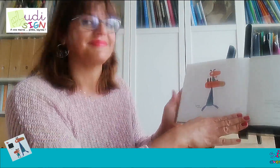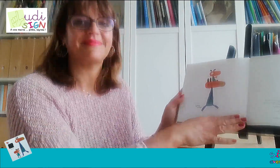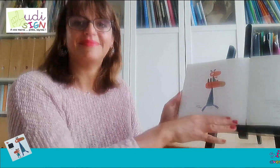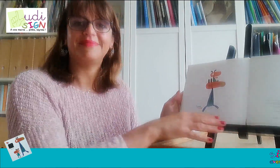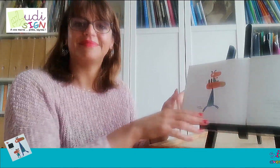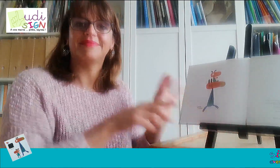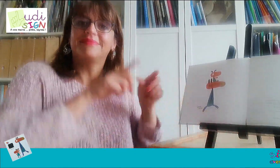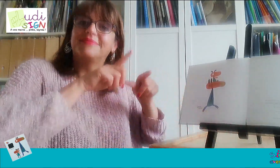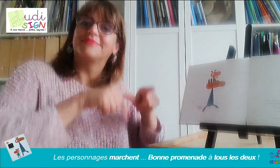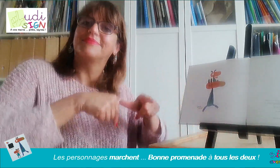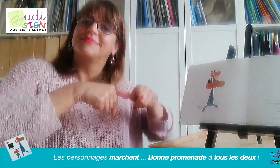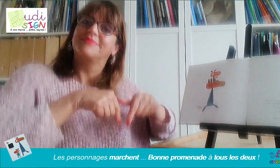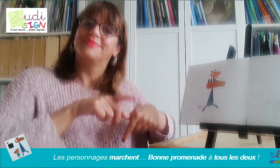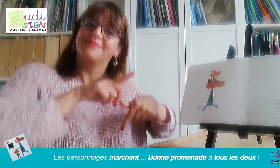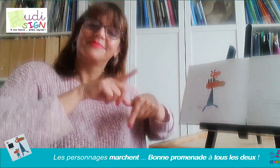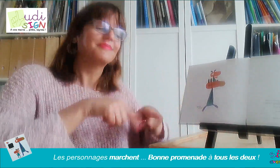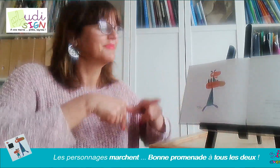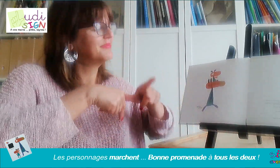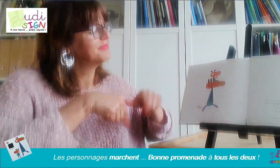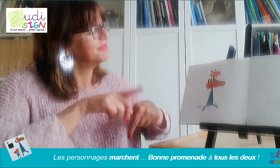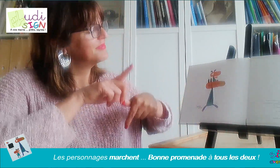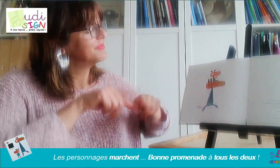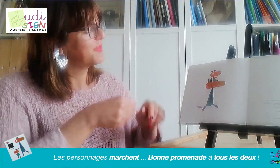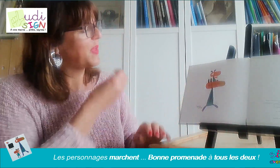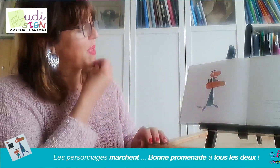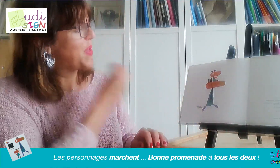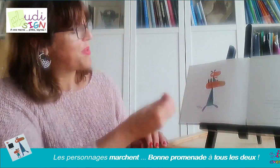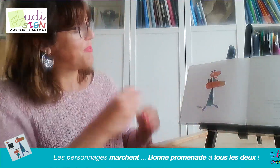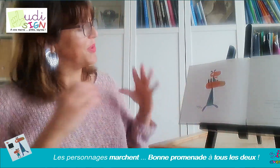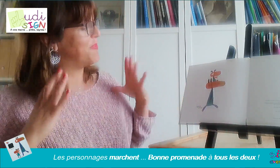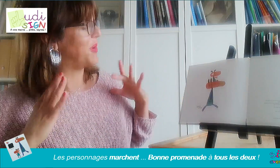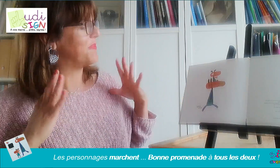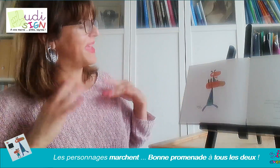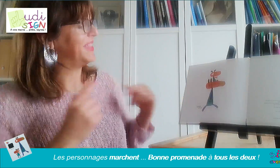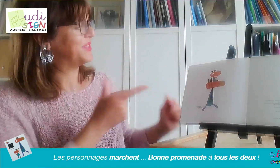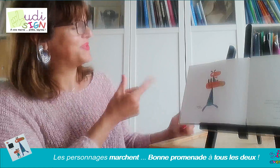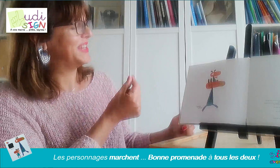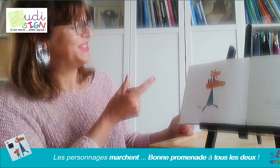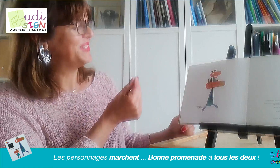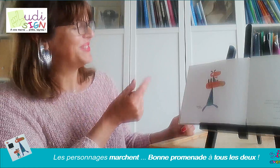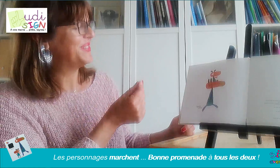Bonne promenade à tous les deux.